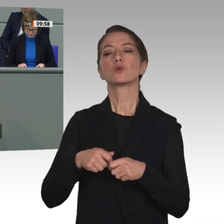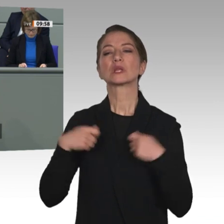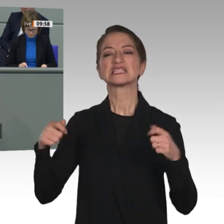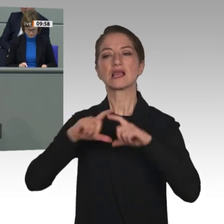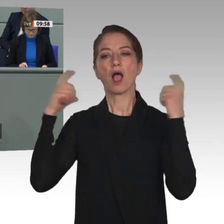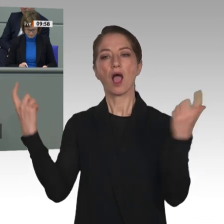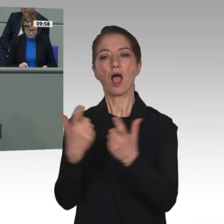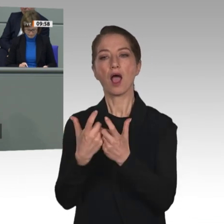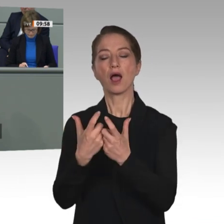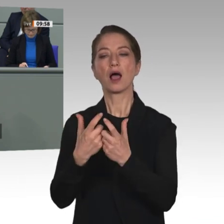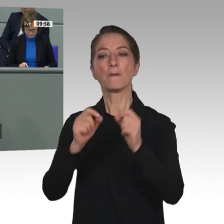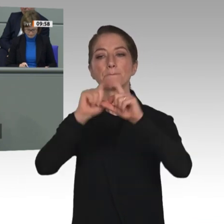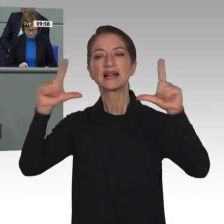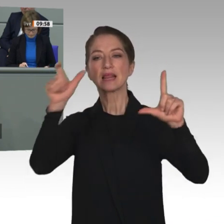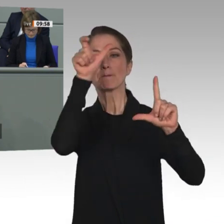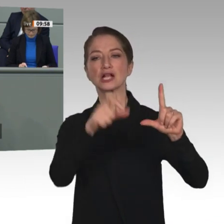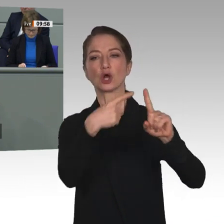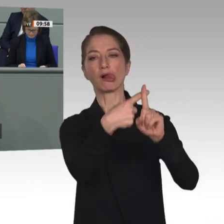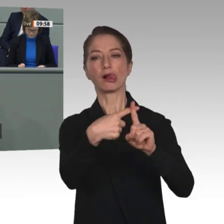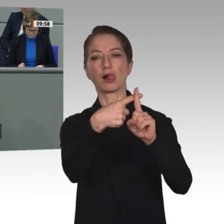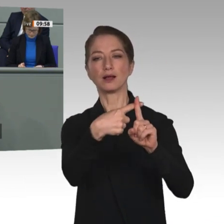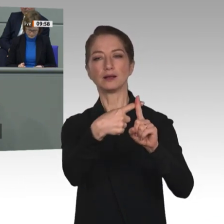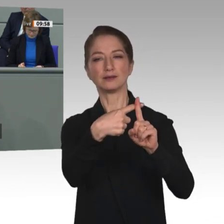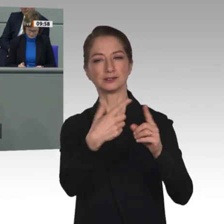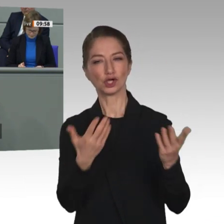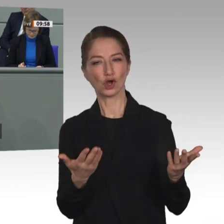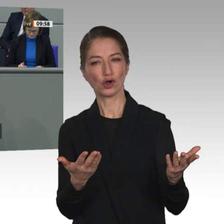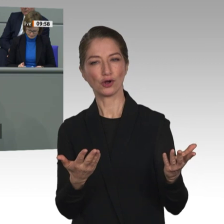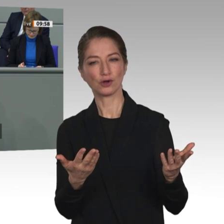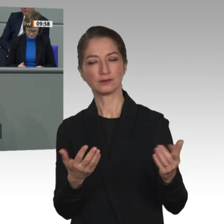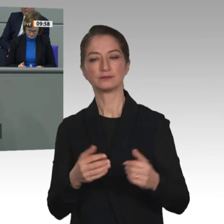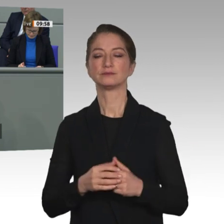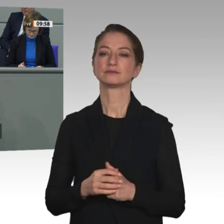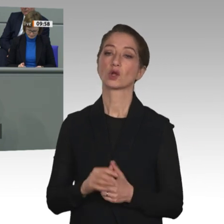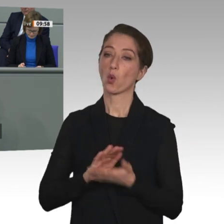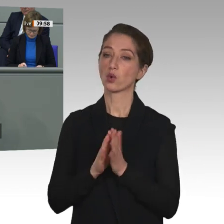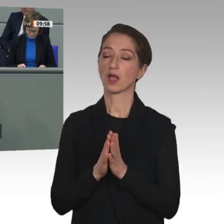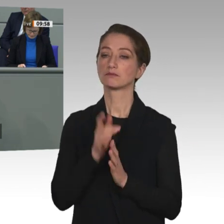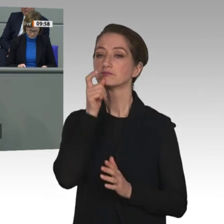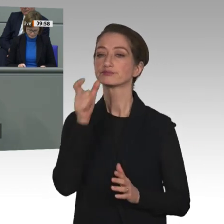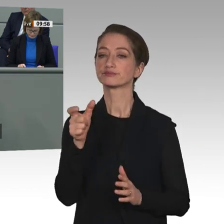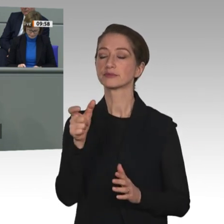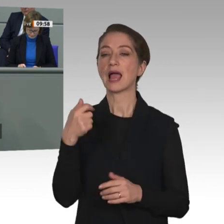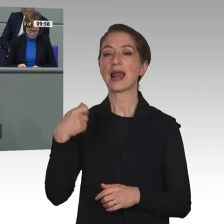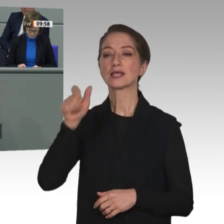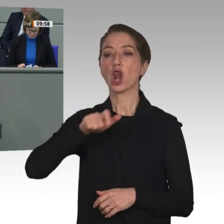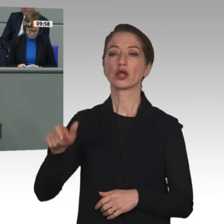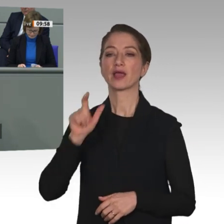werden. Oder wenn davon gesprochen wird, vom Erschießen reicher